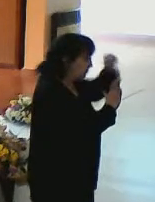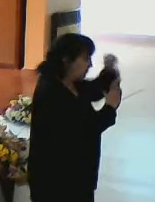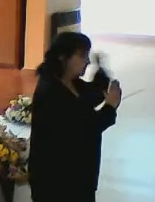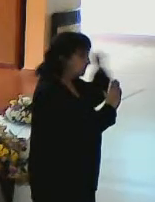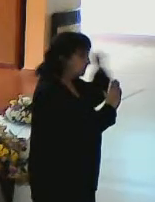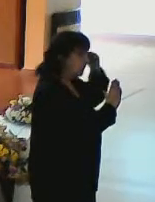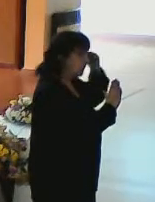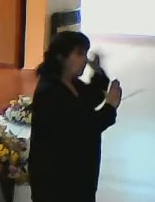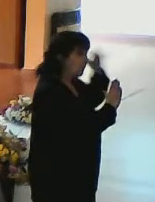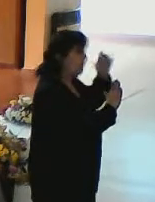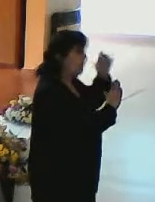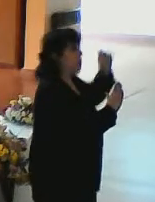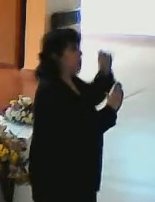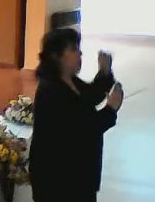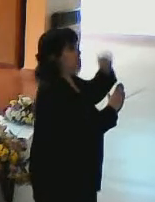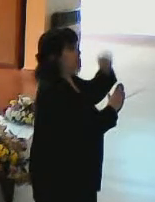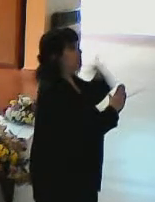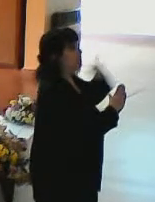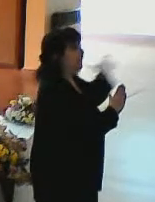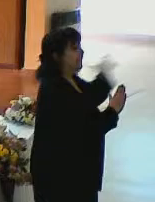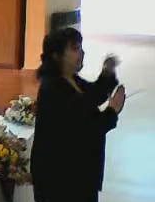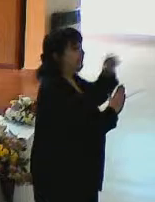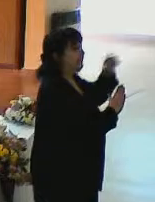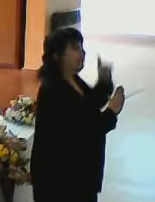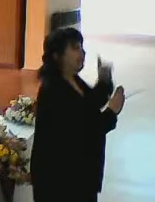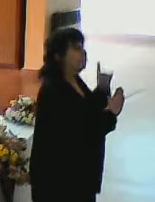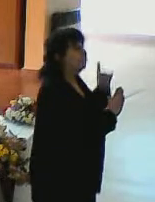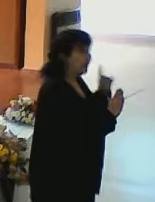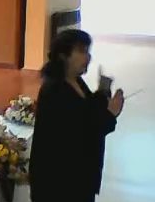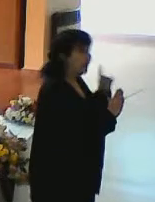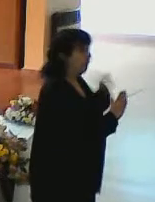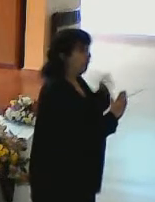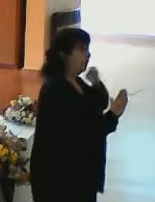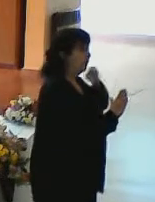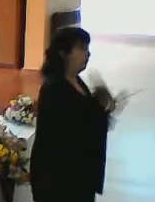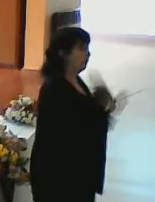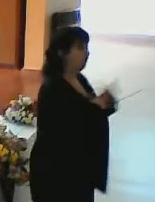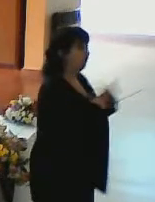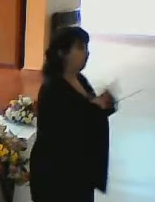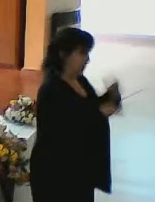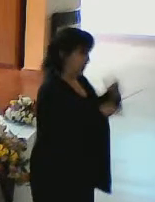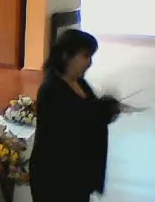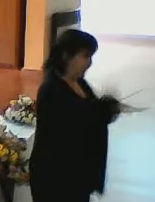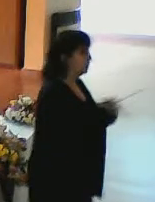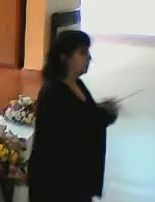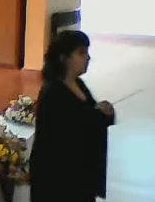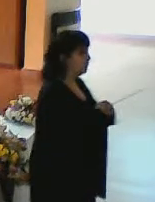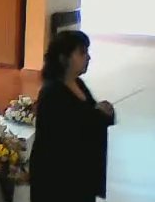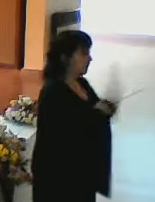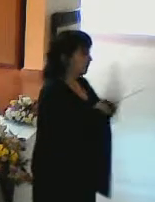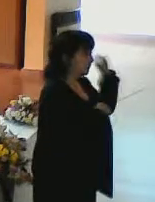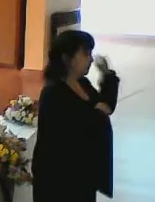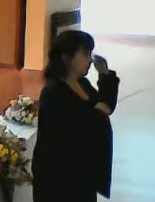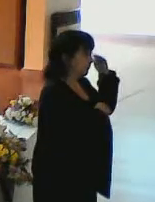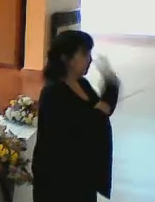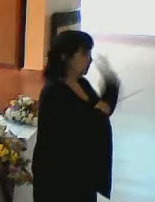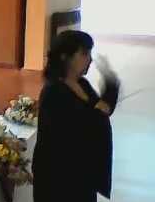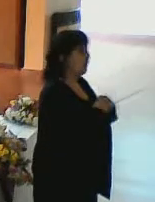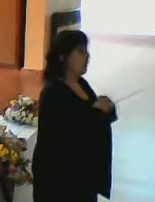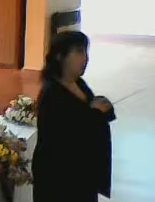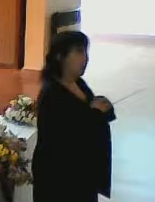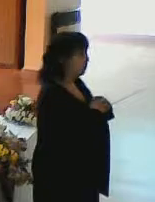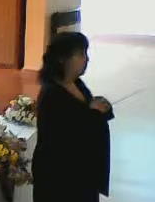con esquizofrenia, teniendo alucinaciones, escuchando que le hablan dentro de la cabeza, no va a poder prestar atención en la